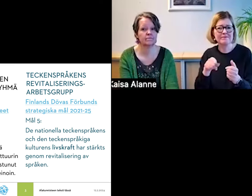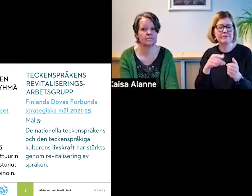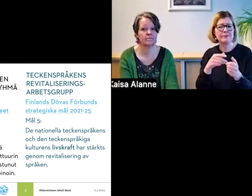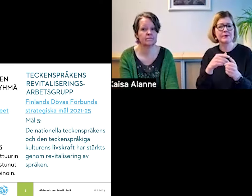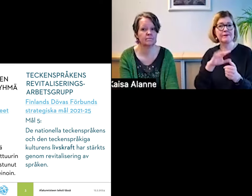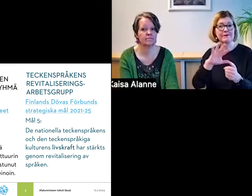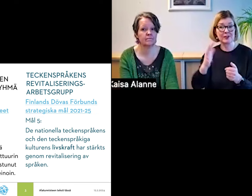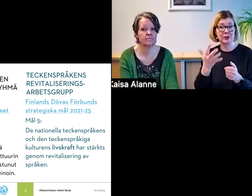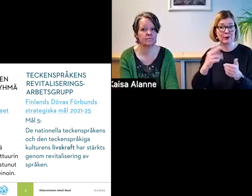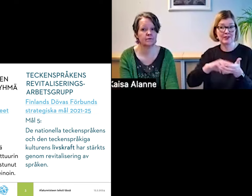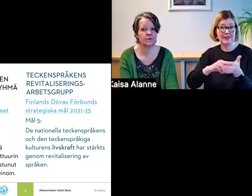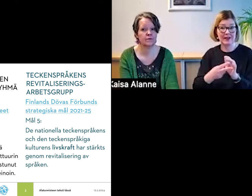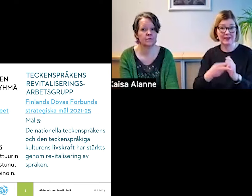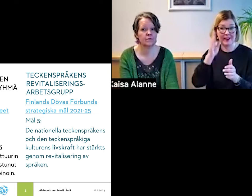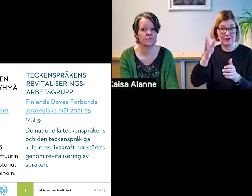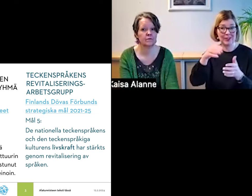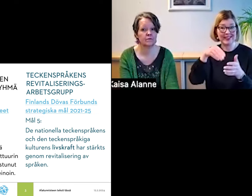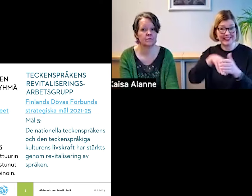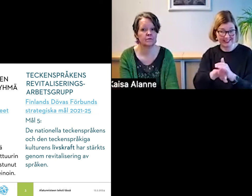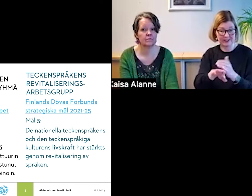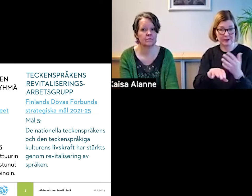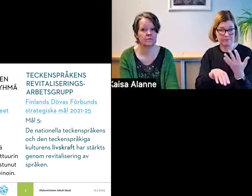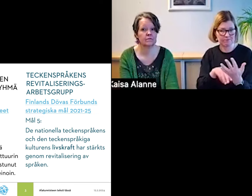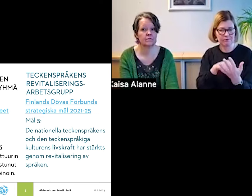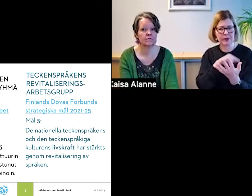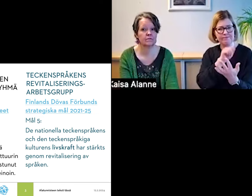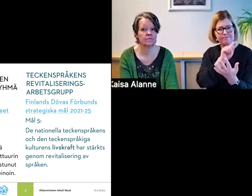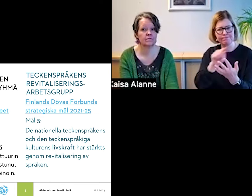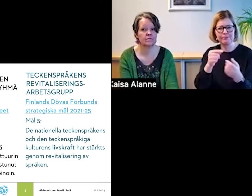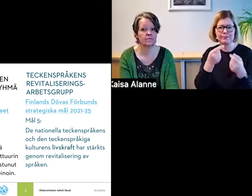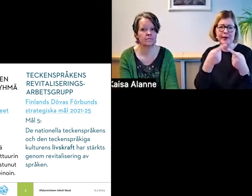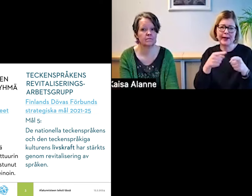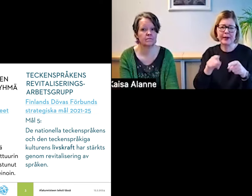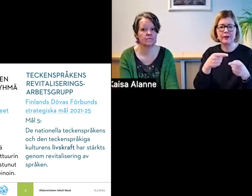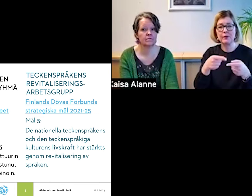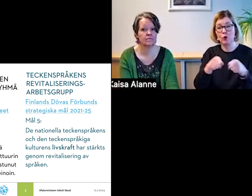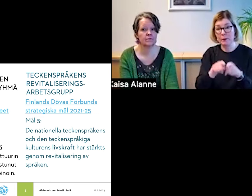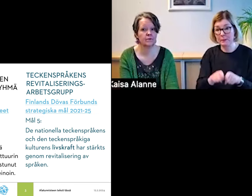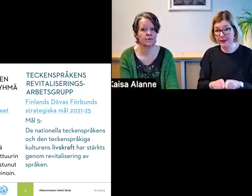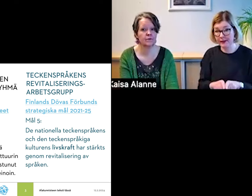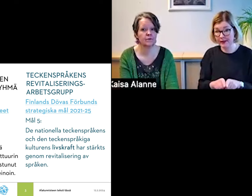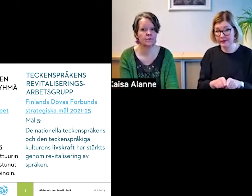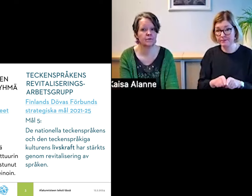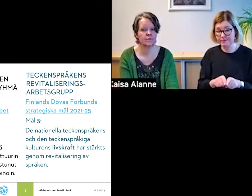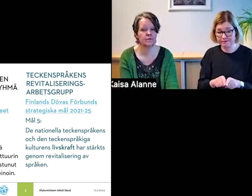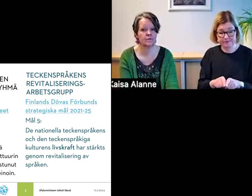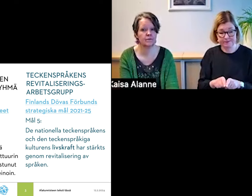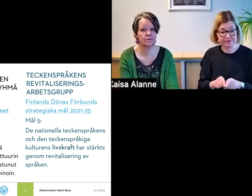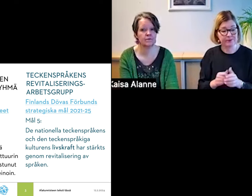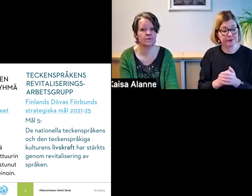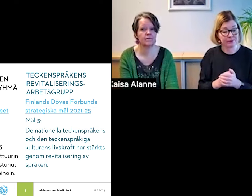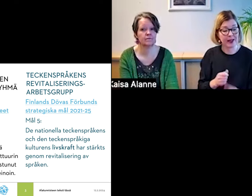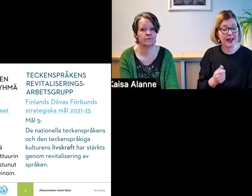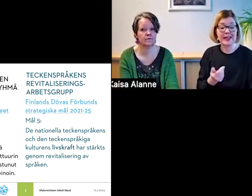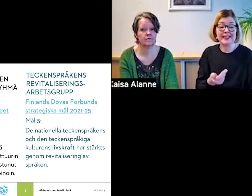lapsen äidinkielen opetus ja siihen liittyvä materiaali. Eli nämä kaikki liittyvät siihen samaan tavoitteeseen,